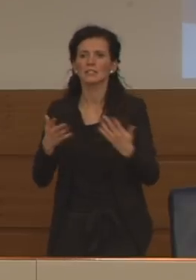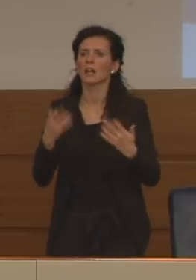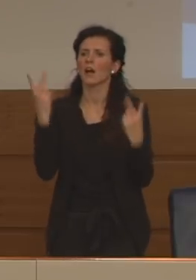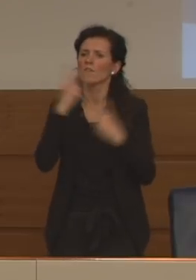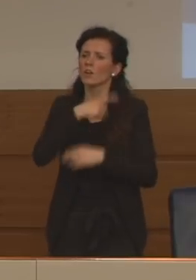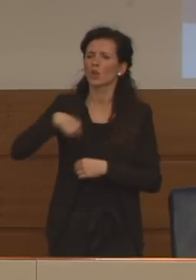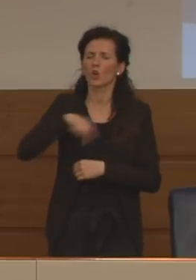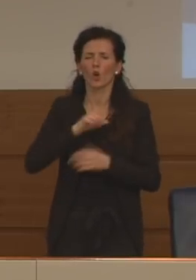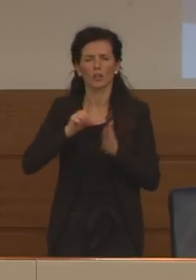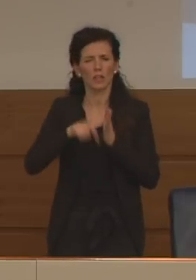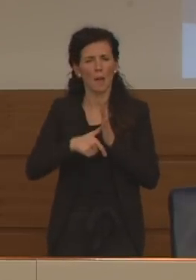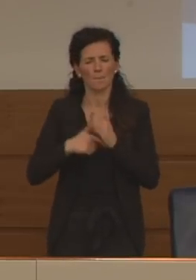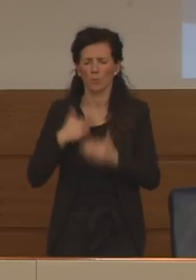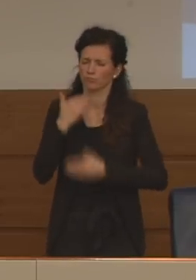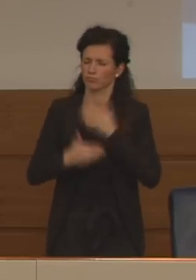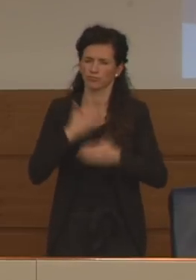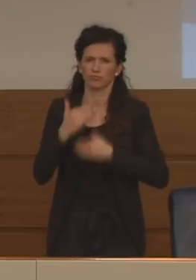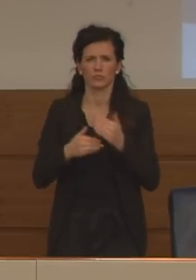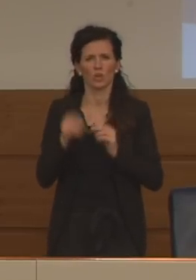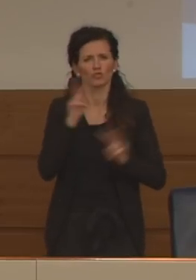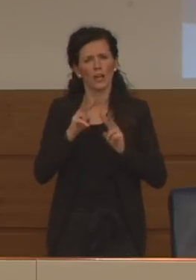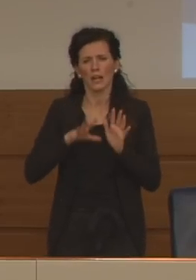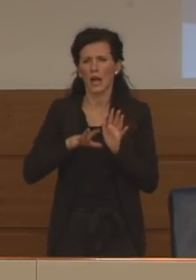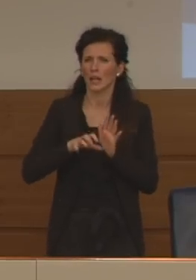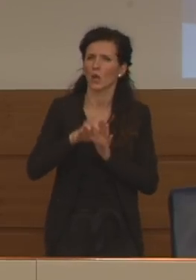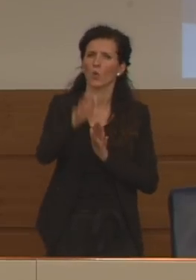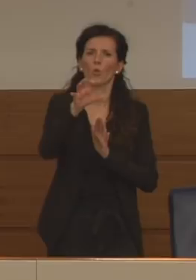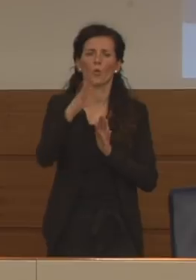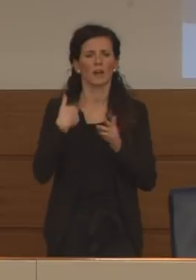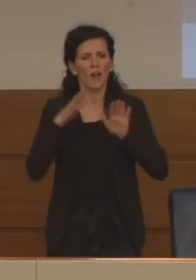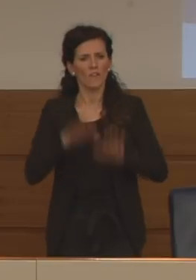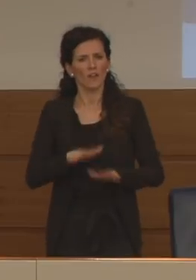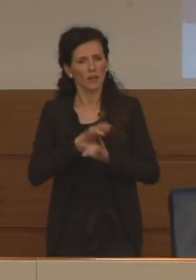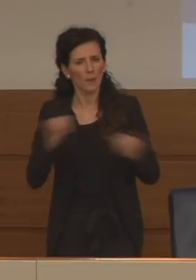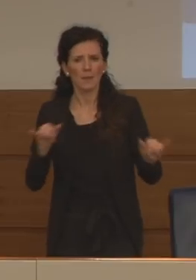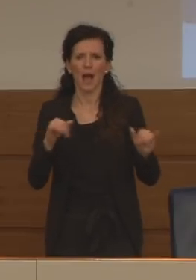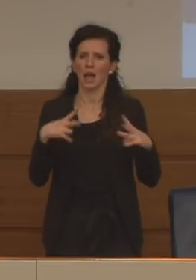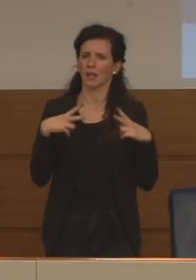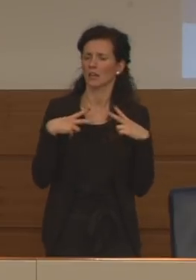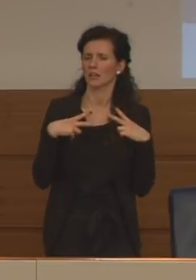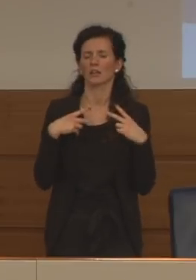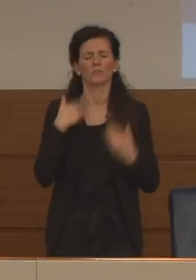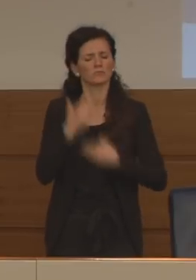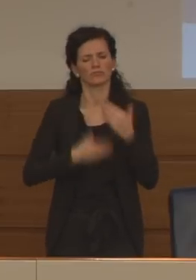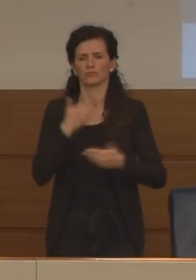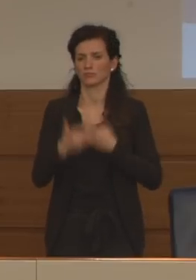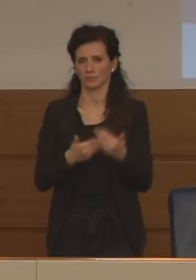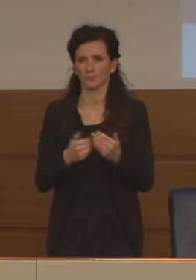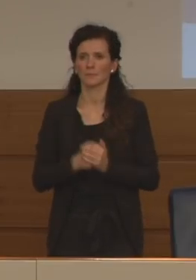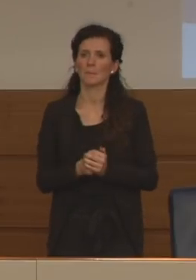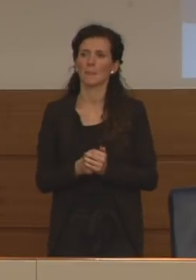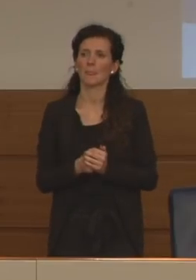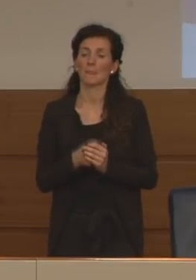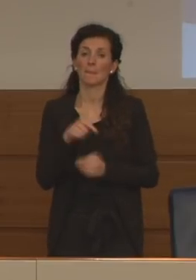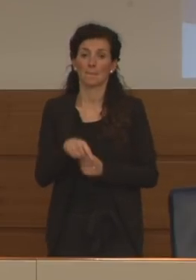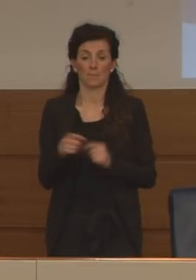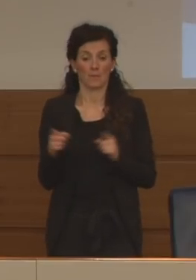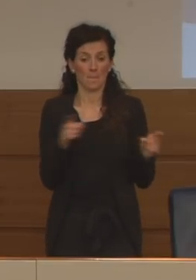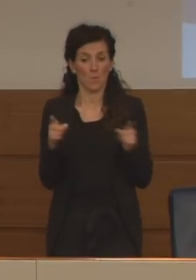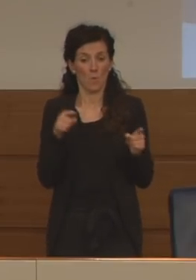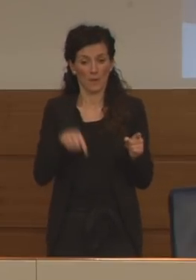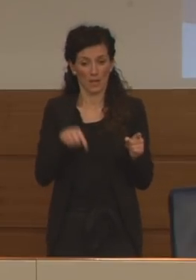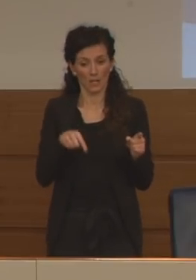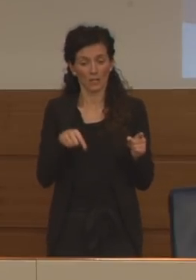e si sta facendo un lavoro senza sosta e senza tregua al momento i numeri